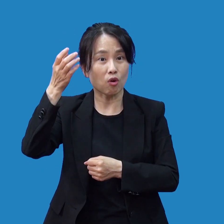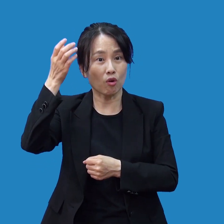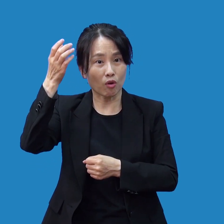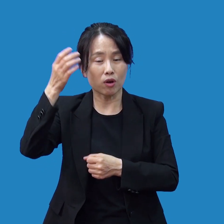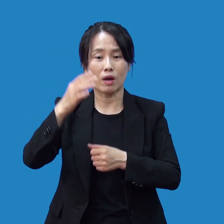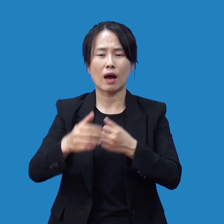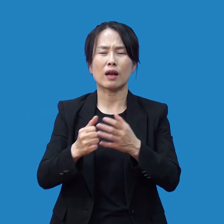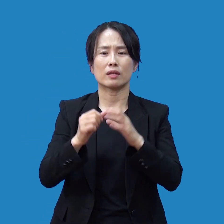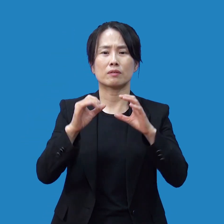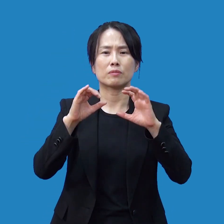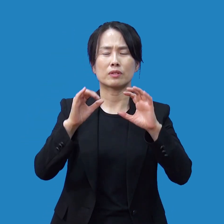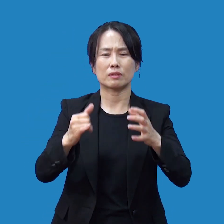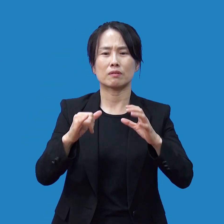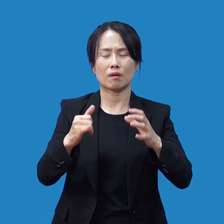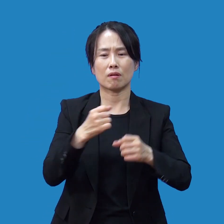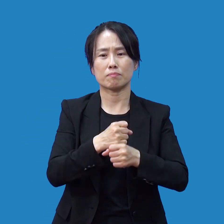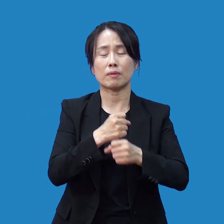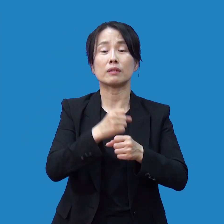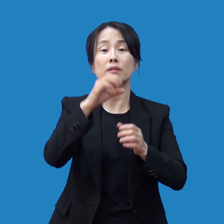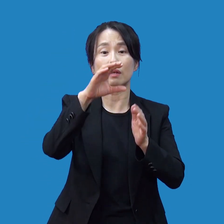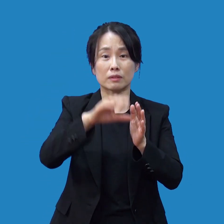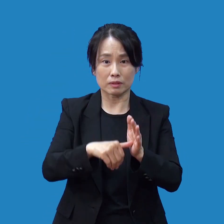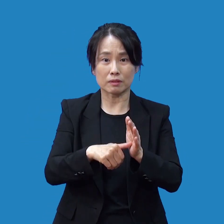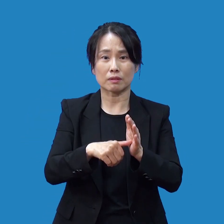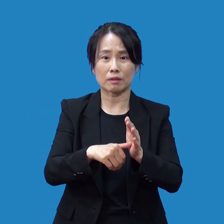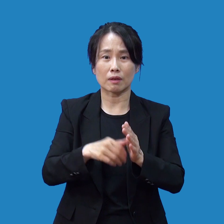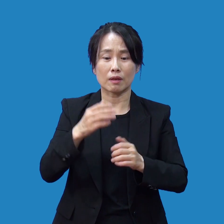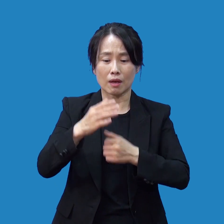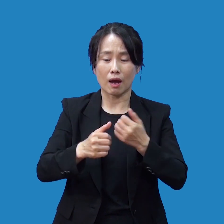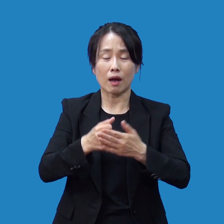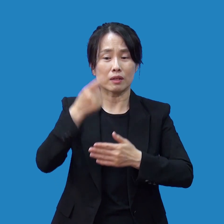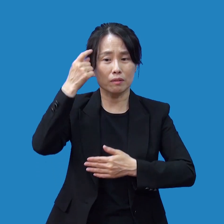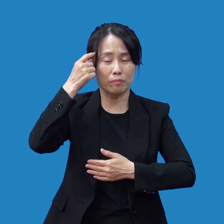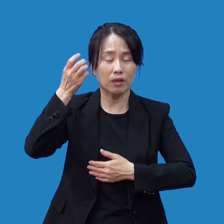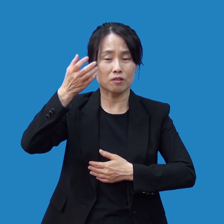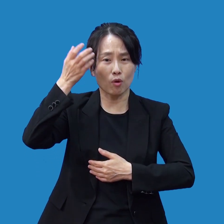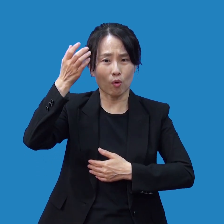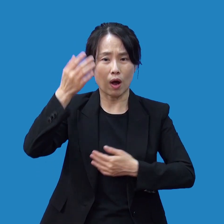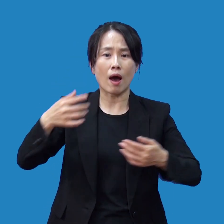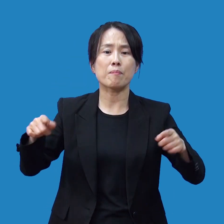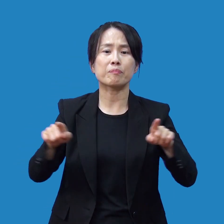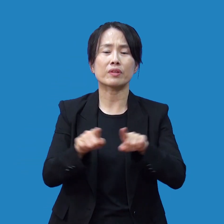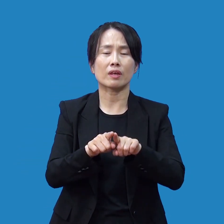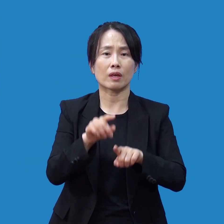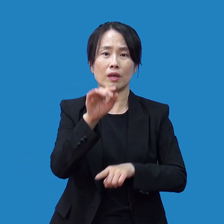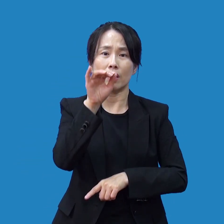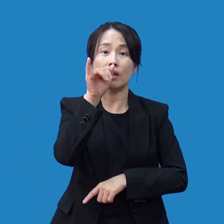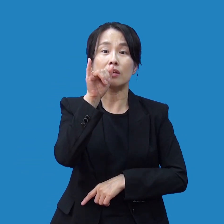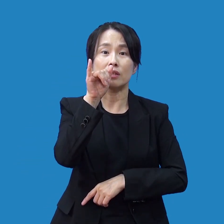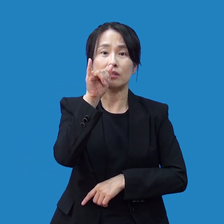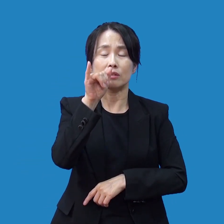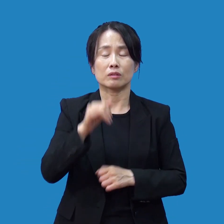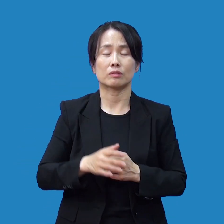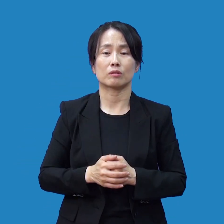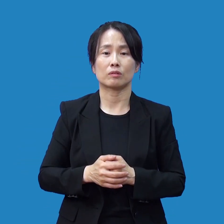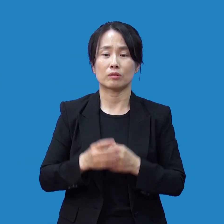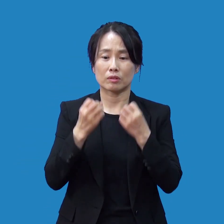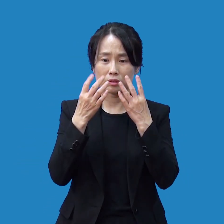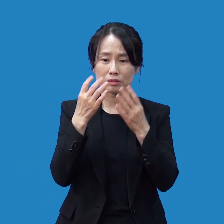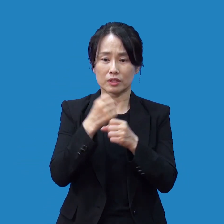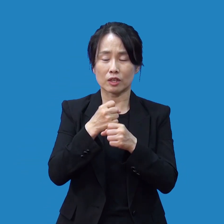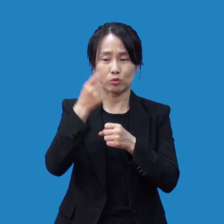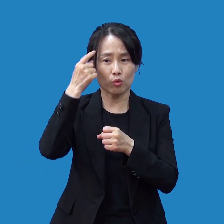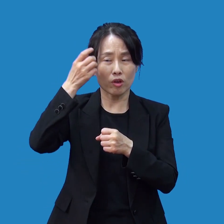온 세상을 창조하실 때 바로 이 하나님의 영이 운행하시며 창조하셨습니다. 그런데 그 창조의